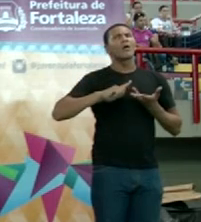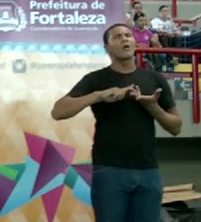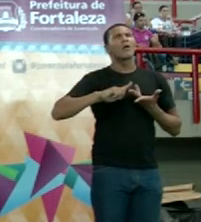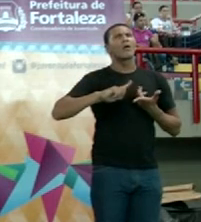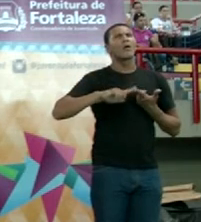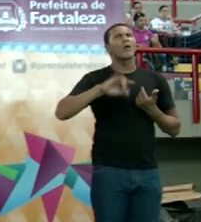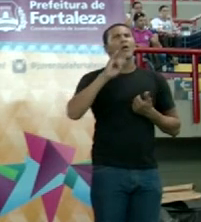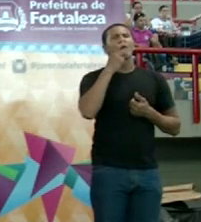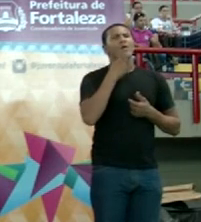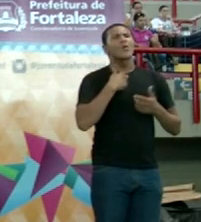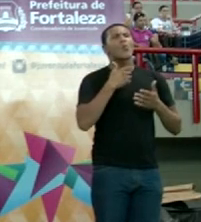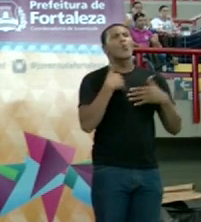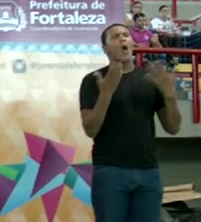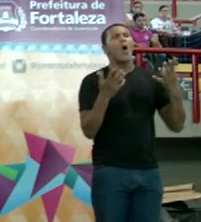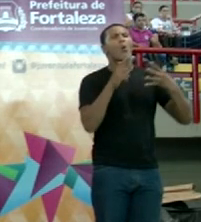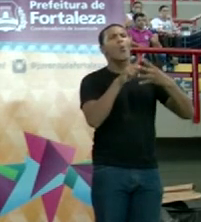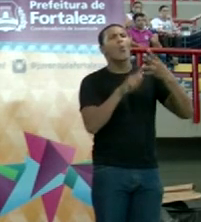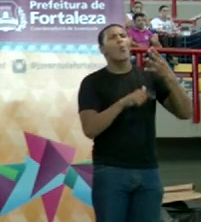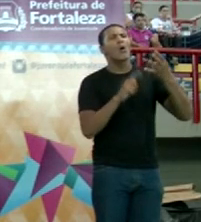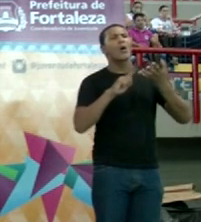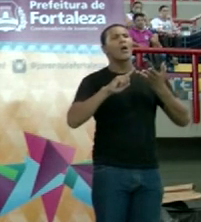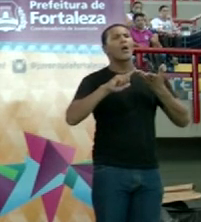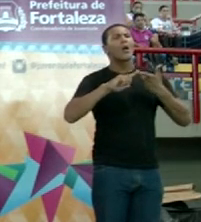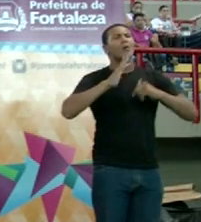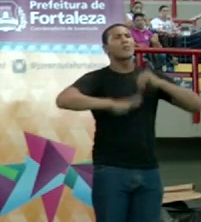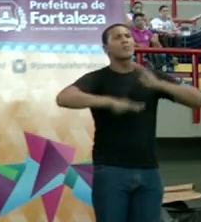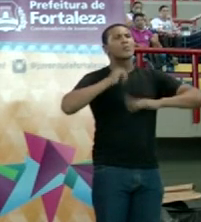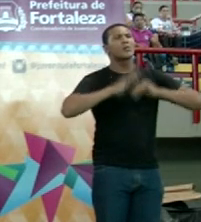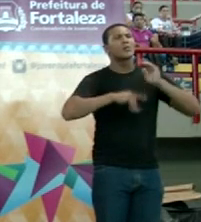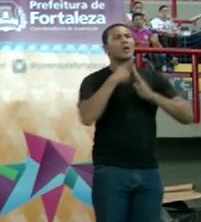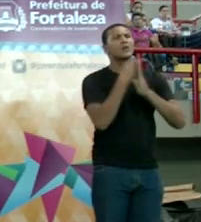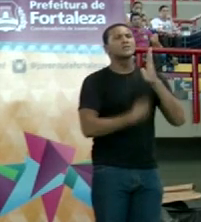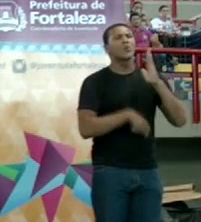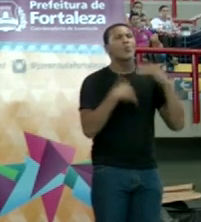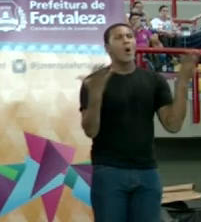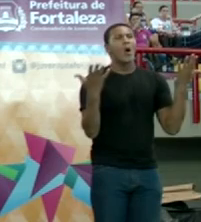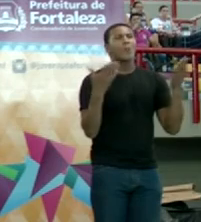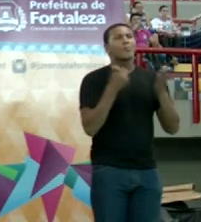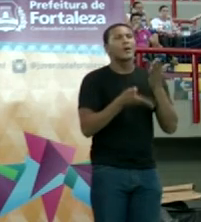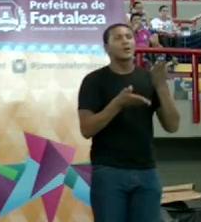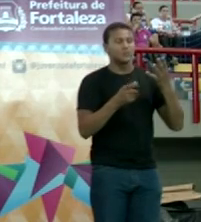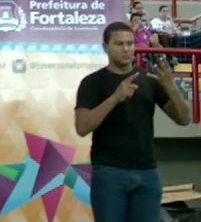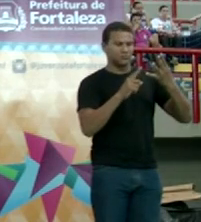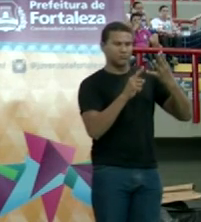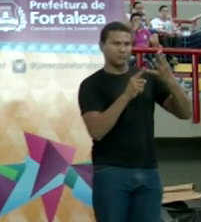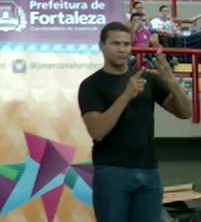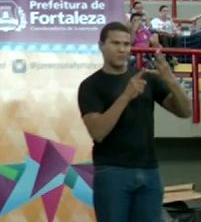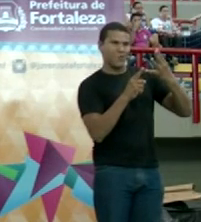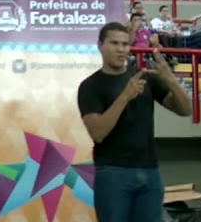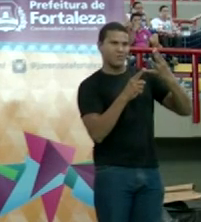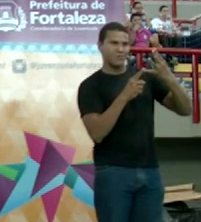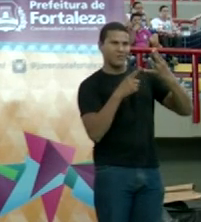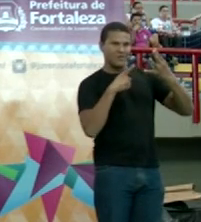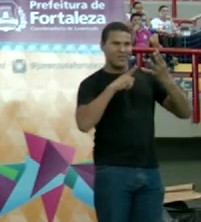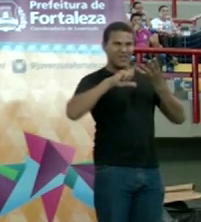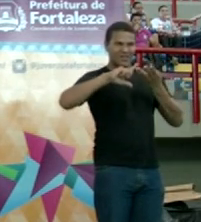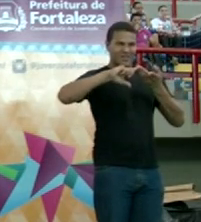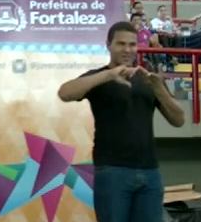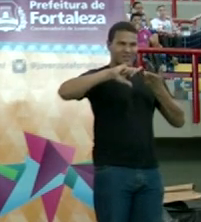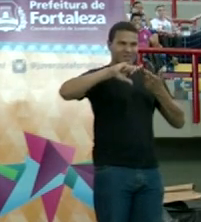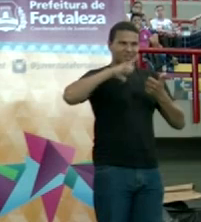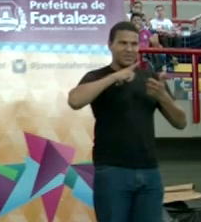botar esse onde? Na 4, que é de coesão, que é a história do mecanismo linguístico. Tá? Vamos ver essa